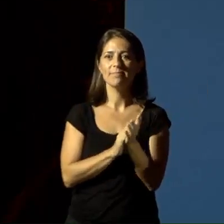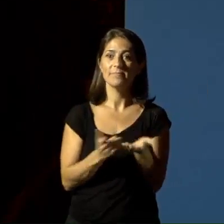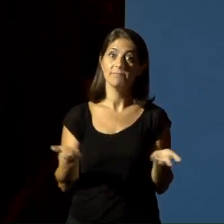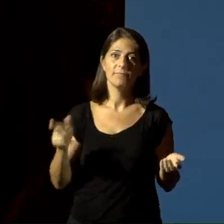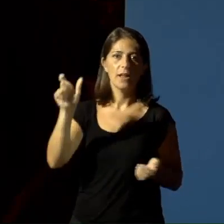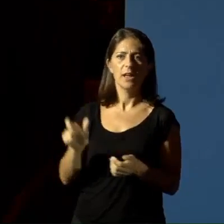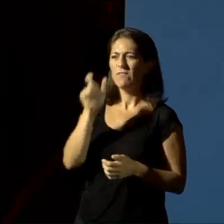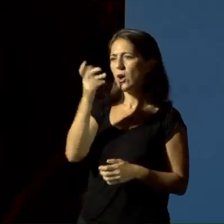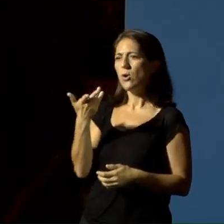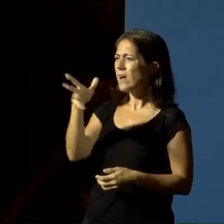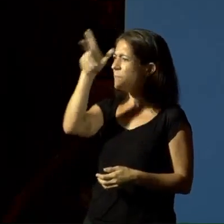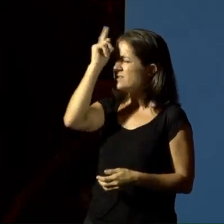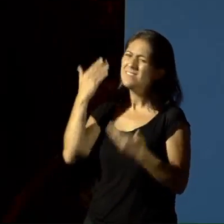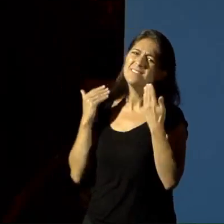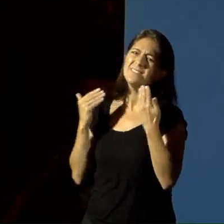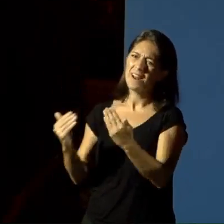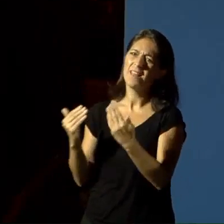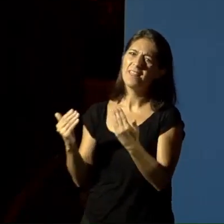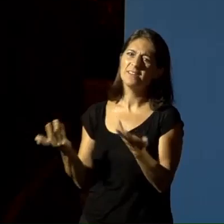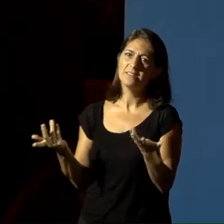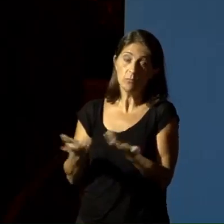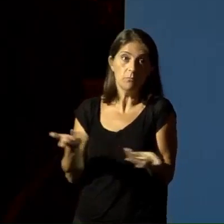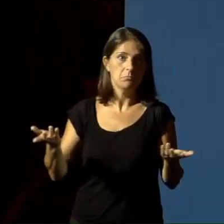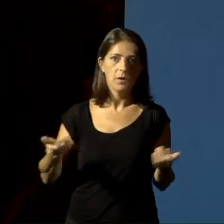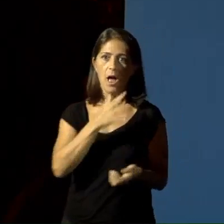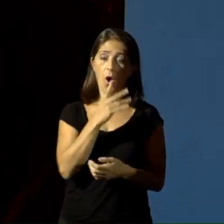Gracias, Feijóo, por arrepentirte. Estaría ben